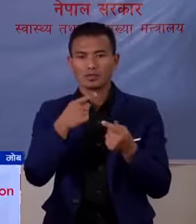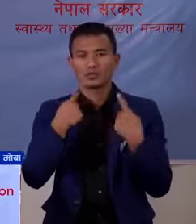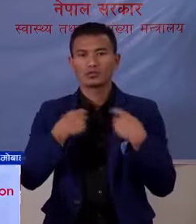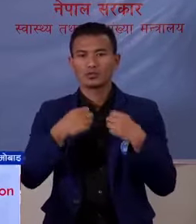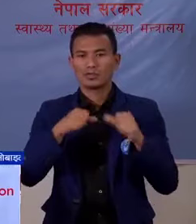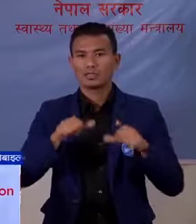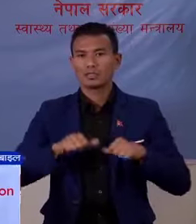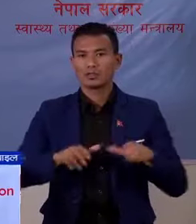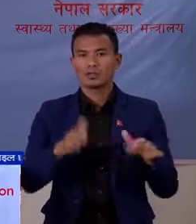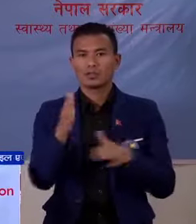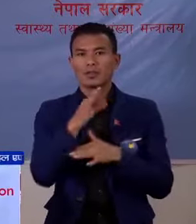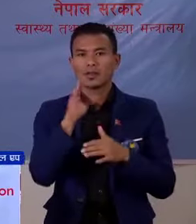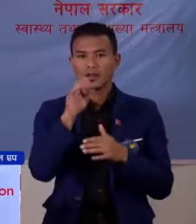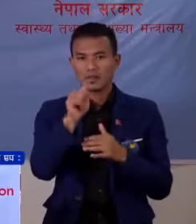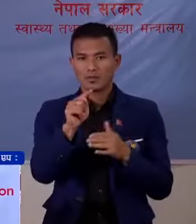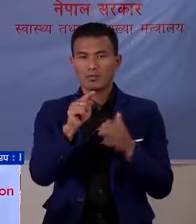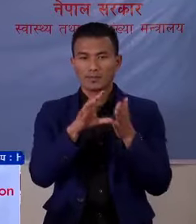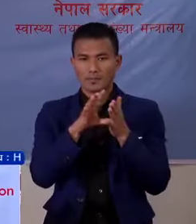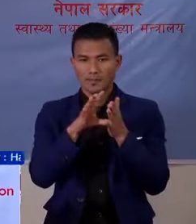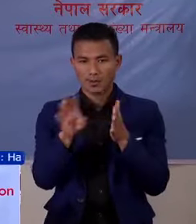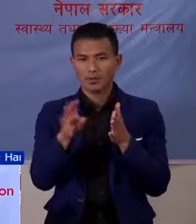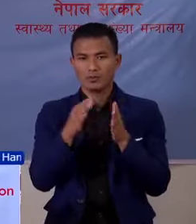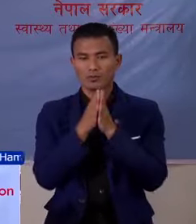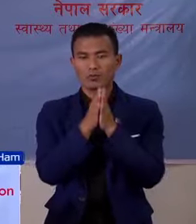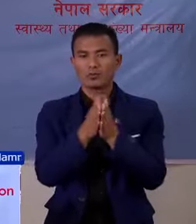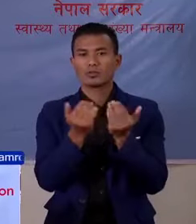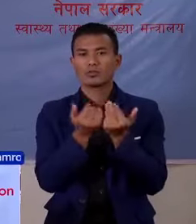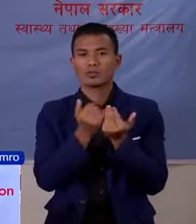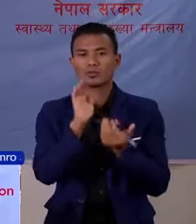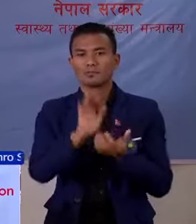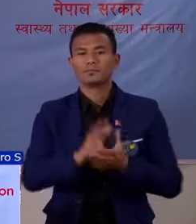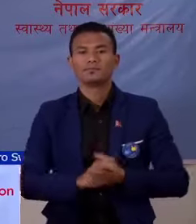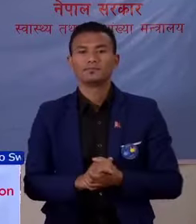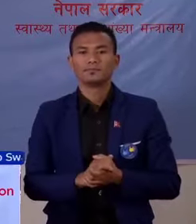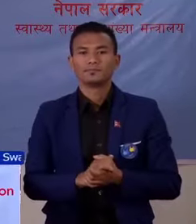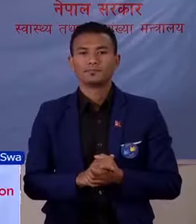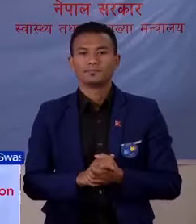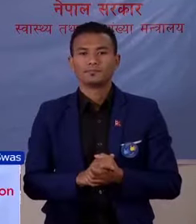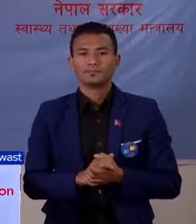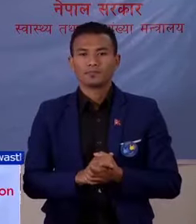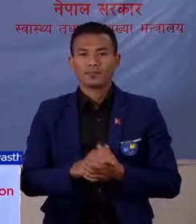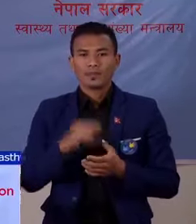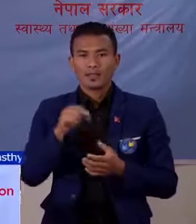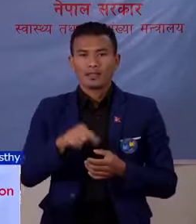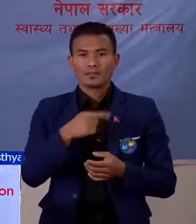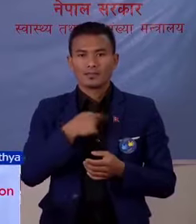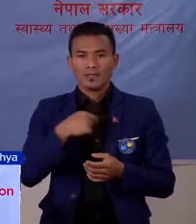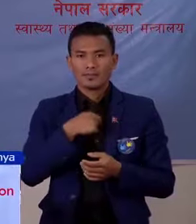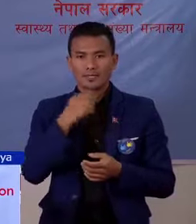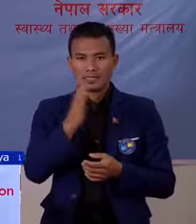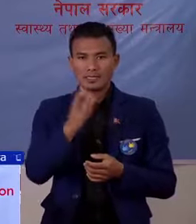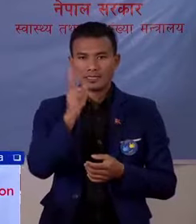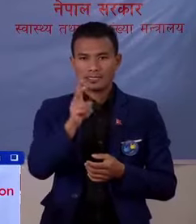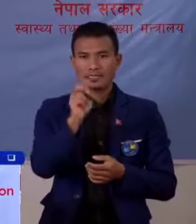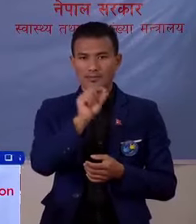तथा जनसङ्ख्या मन्त्रालयको तर्फबाट अनुरोध गर्न चाहन्छु। आज हामीले